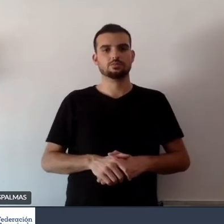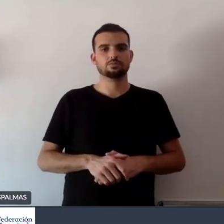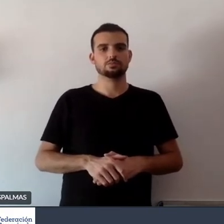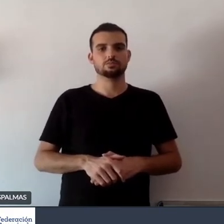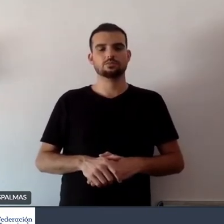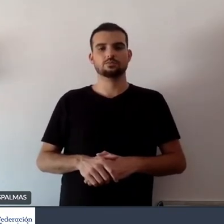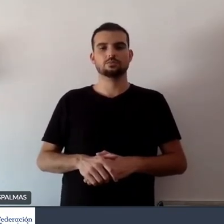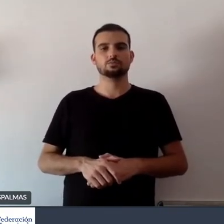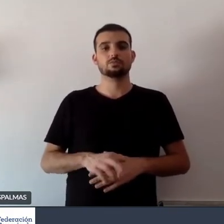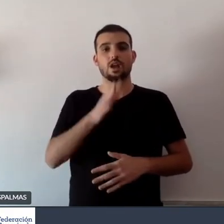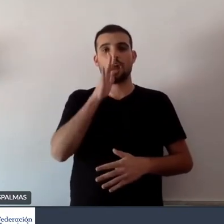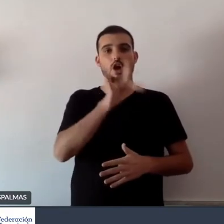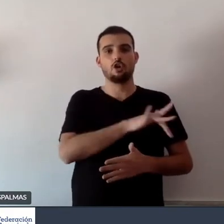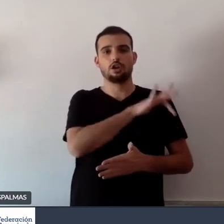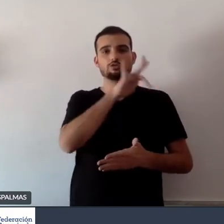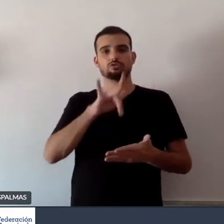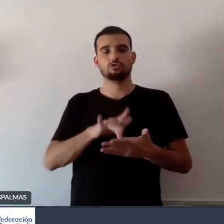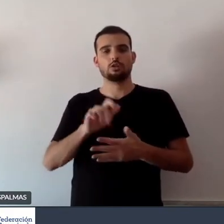Y pasamos a Andorra.